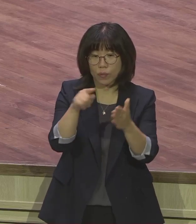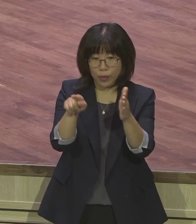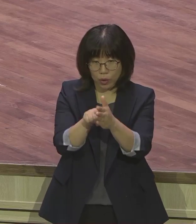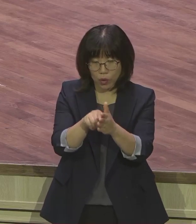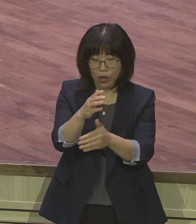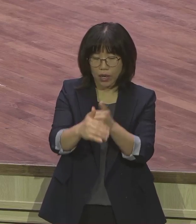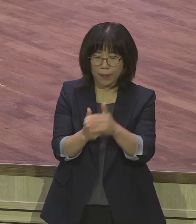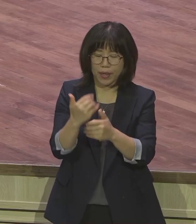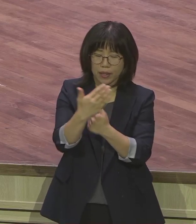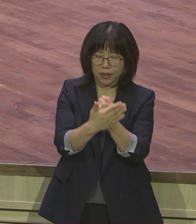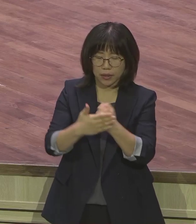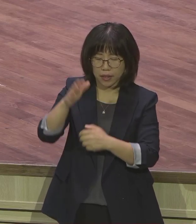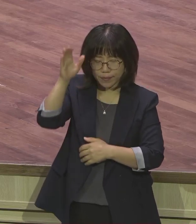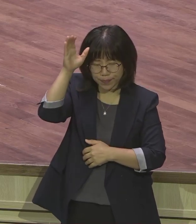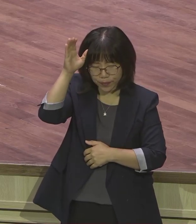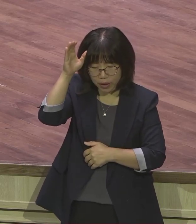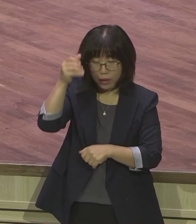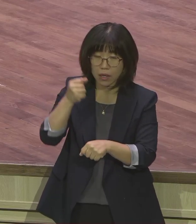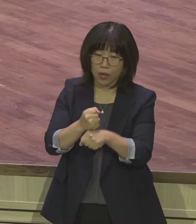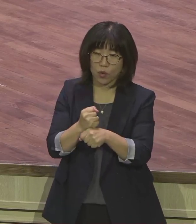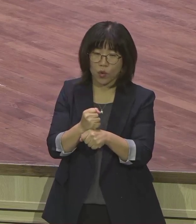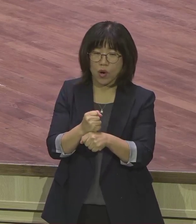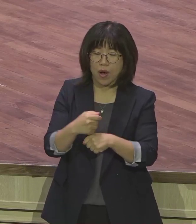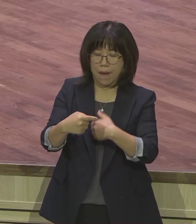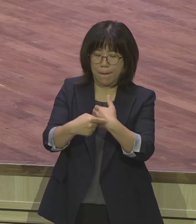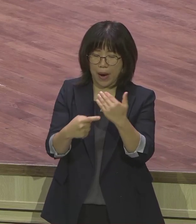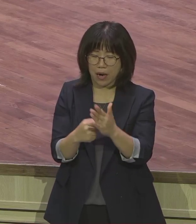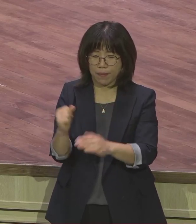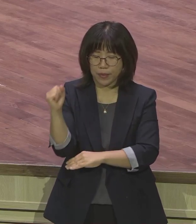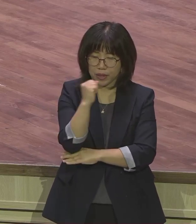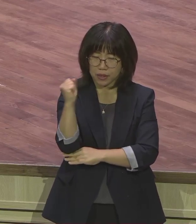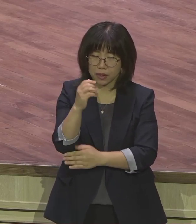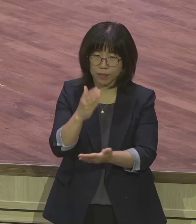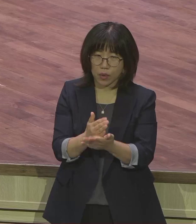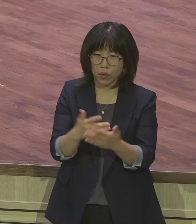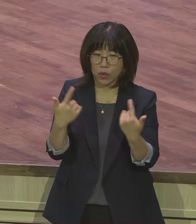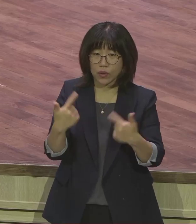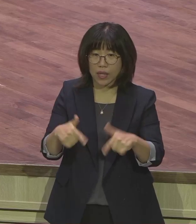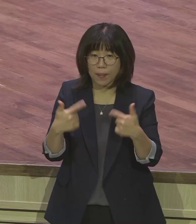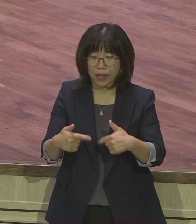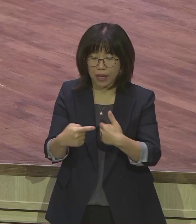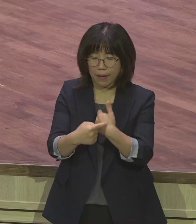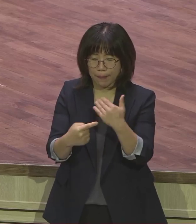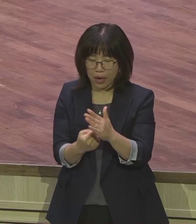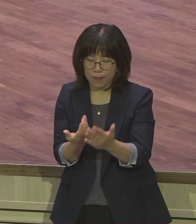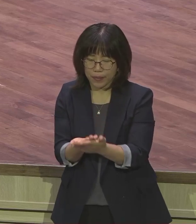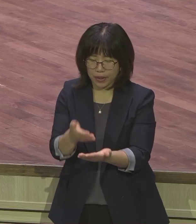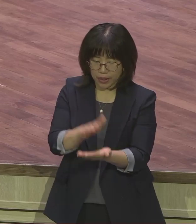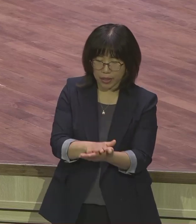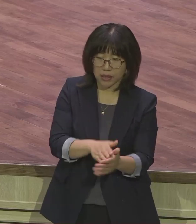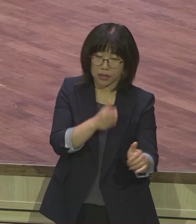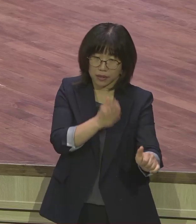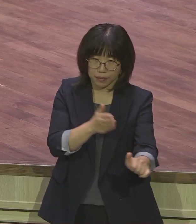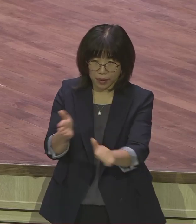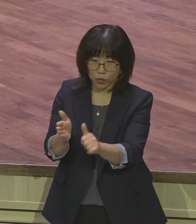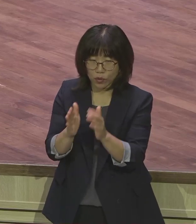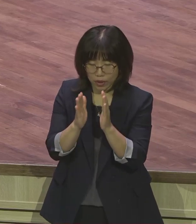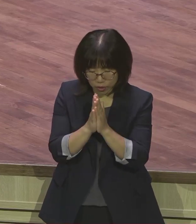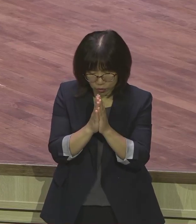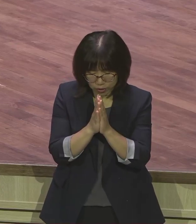말씀을 속에서 절대 흔들지 말고 날마다 말씀으로 새롭게 경신하고 결단케 하야 좋습니다 주여 한번 외치기도 하겠습니다